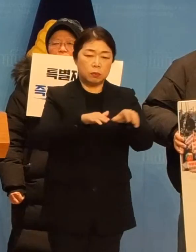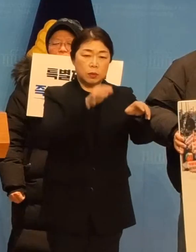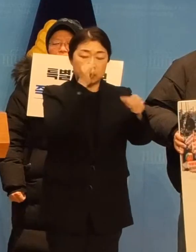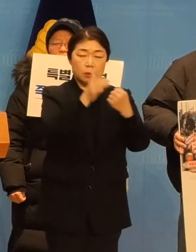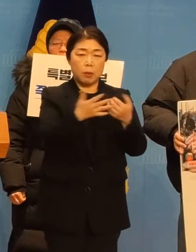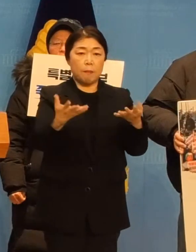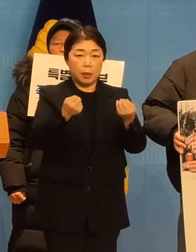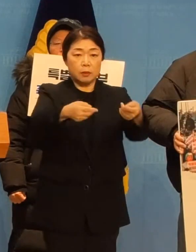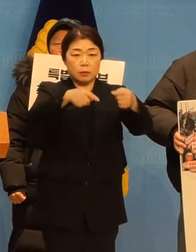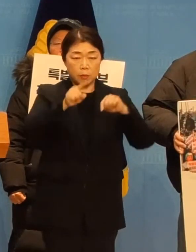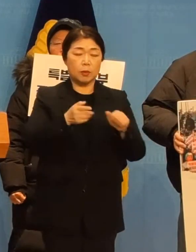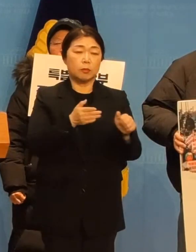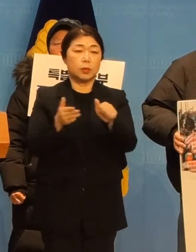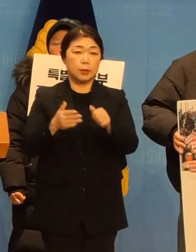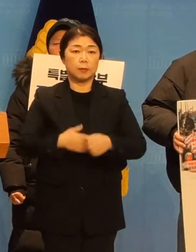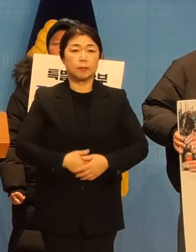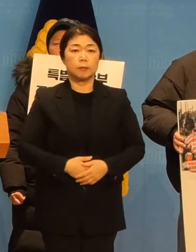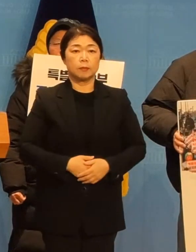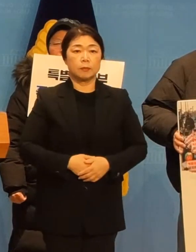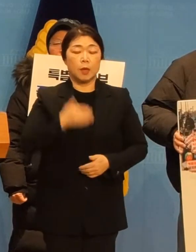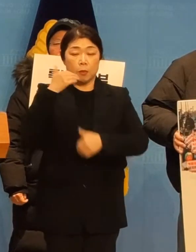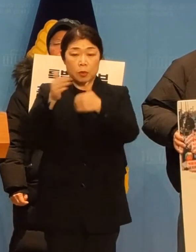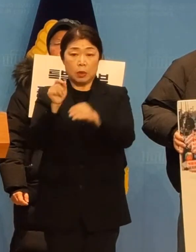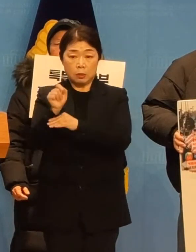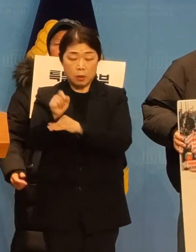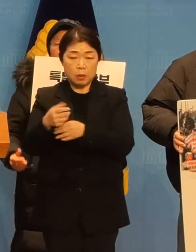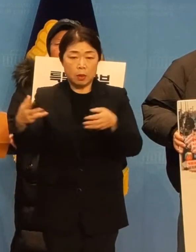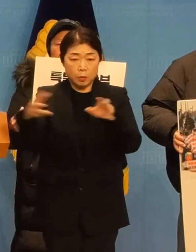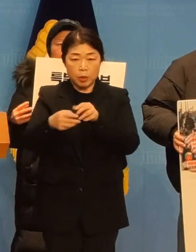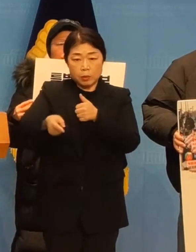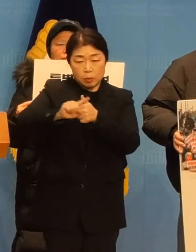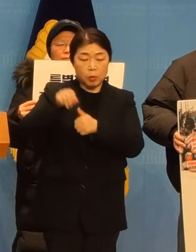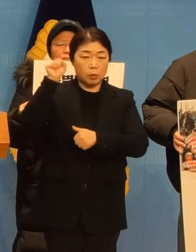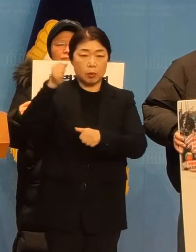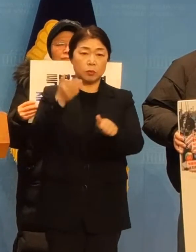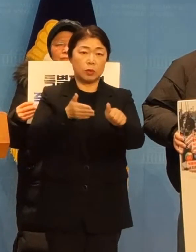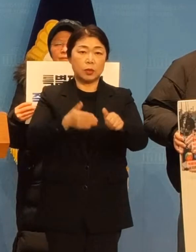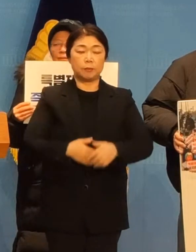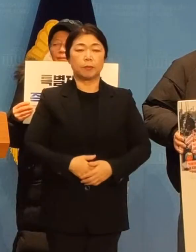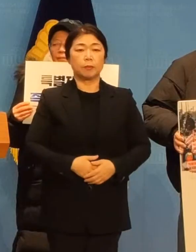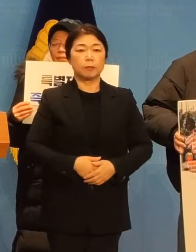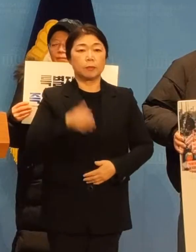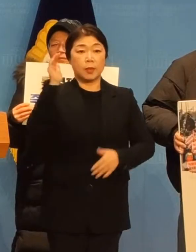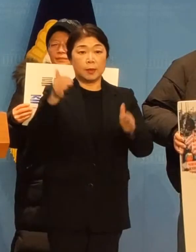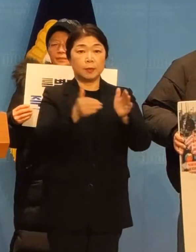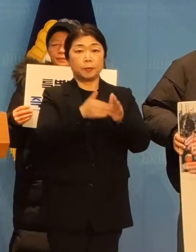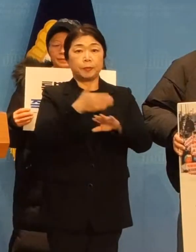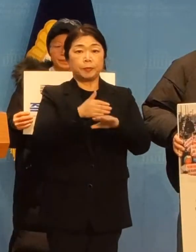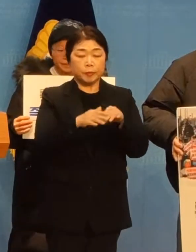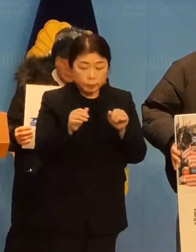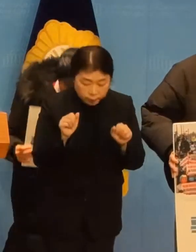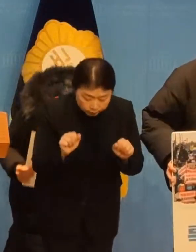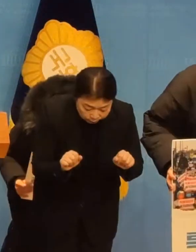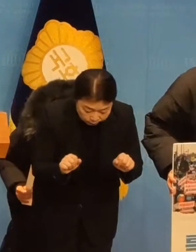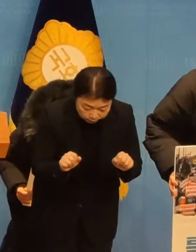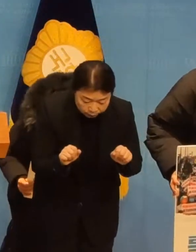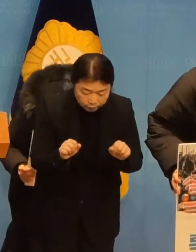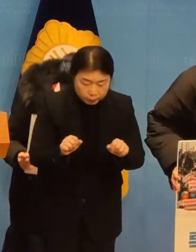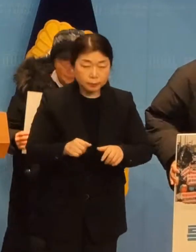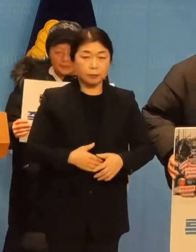많은 참석 바라고요. 그리고 민주당사 앞 농성에도 함께 해주시기 바랍니다. 기자회견 마치겠습니다. 고맙습니다.